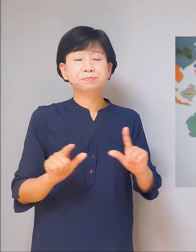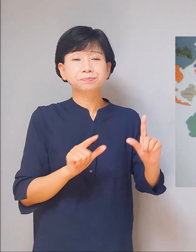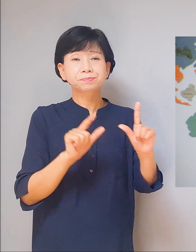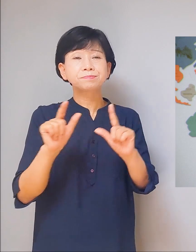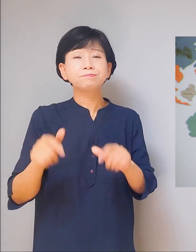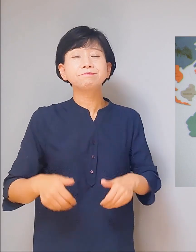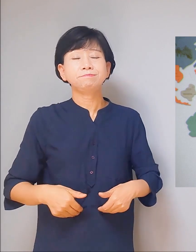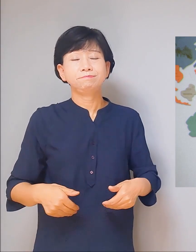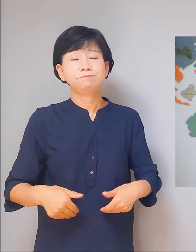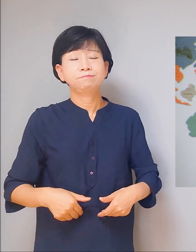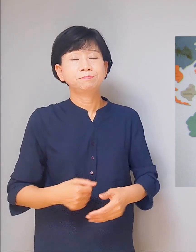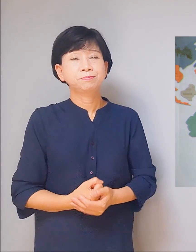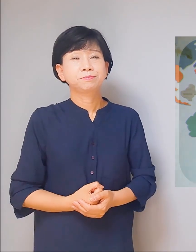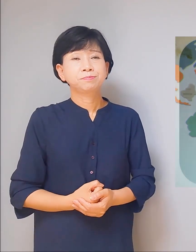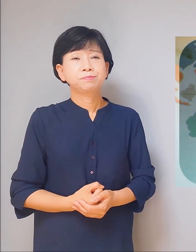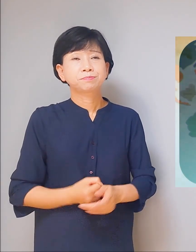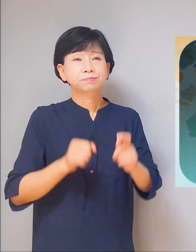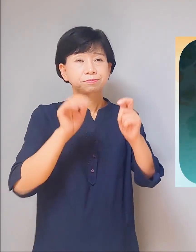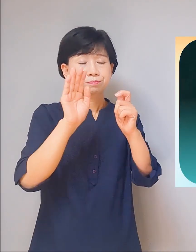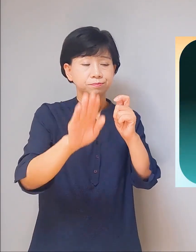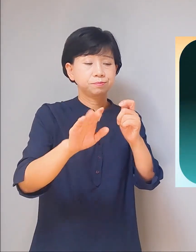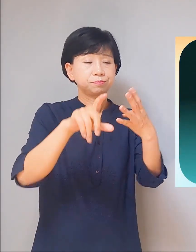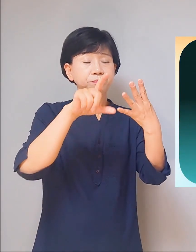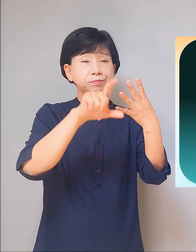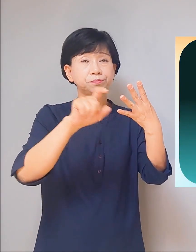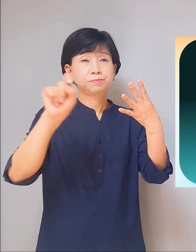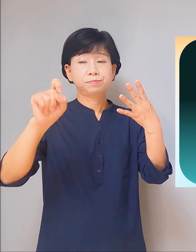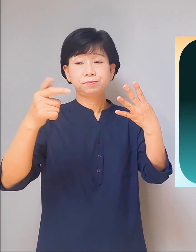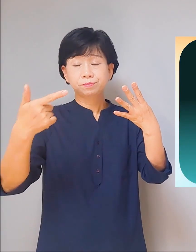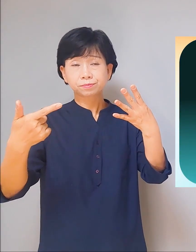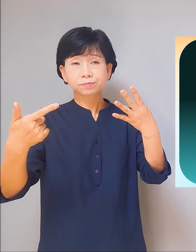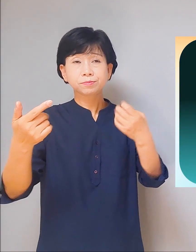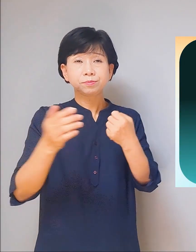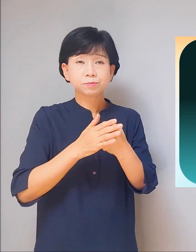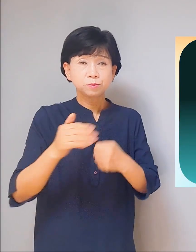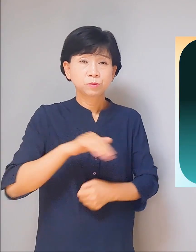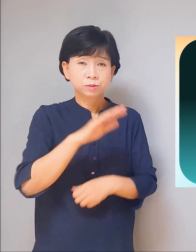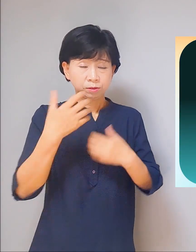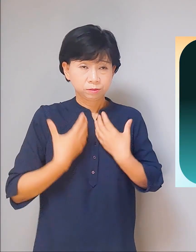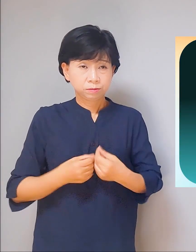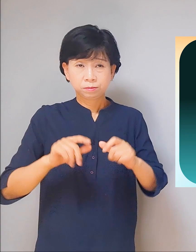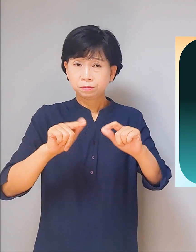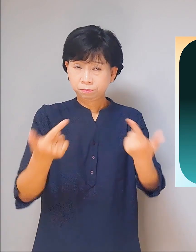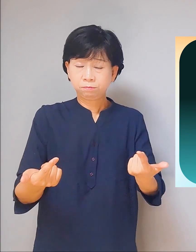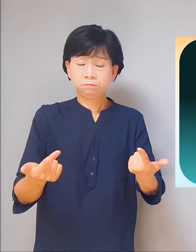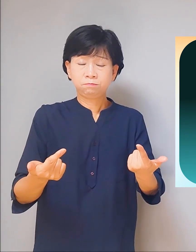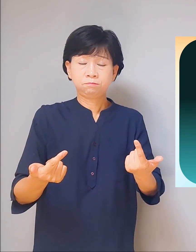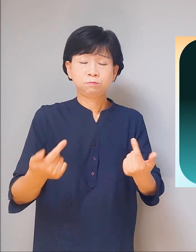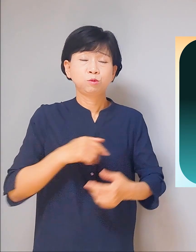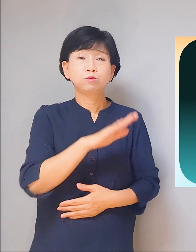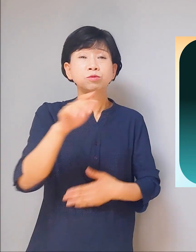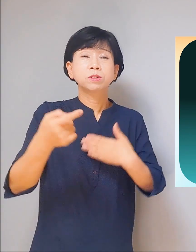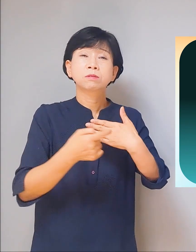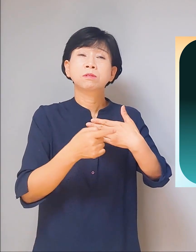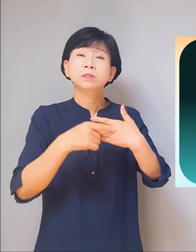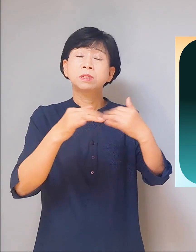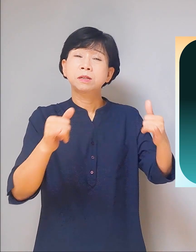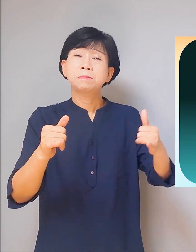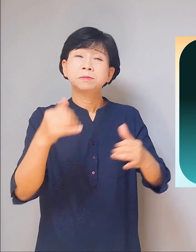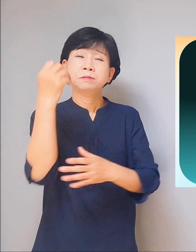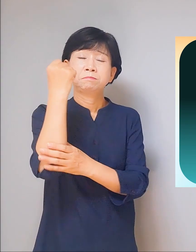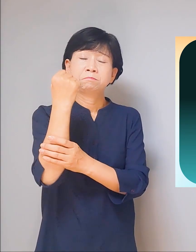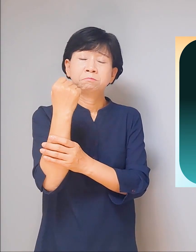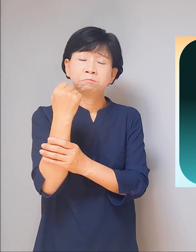필요합니다. 고린도후서 4장 16절 말씀에 그러므로 우리가 낙심하지 아니하노니 우리의 겉사람은 어떻게